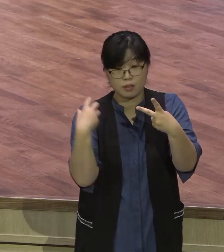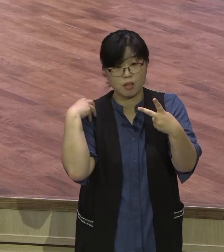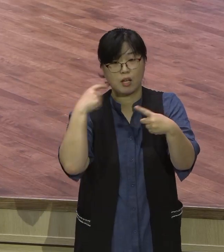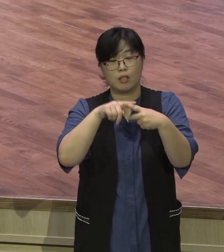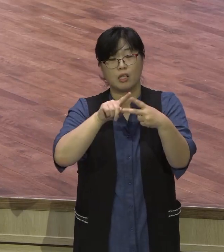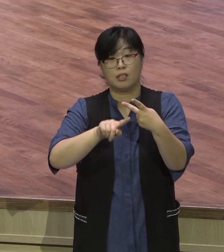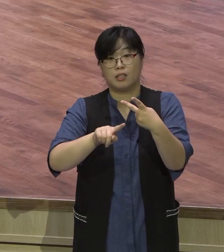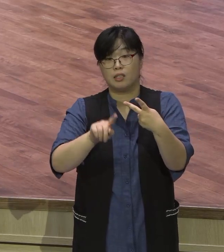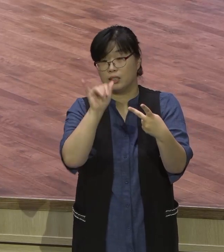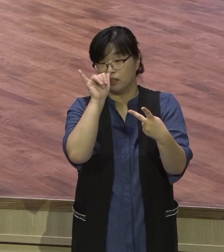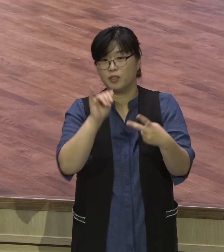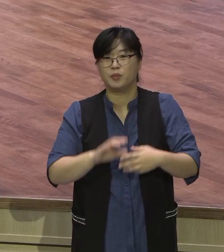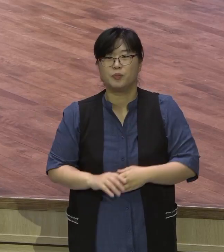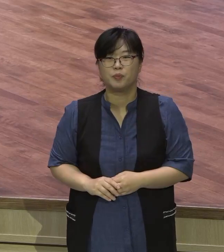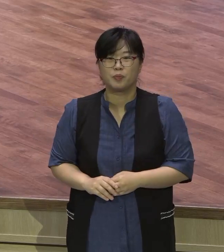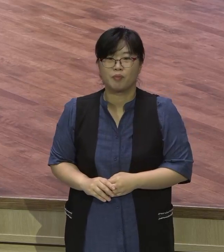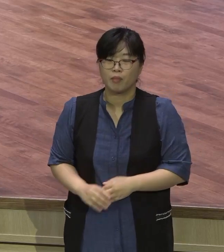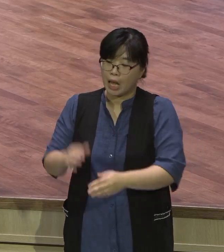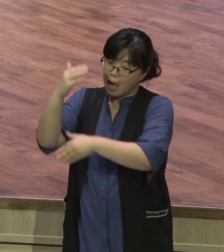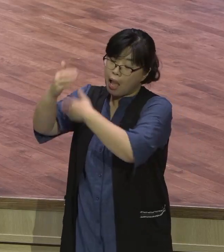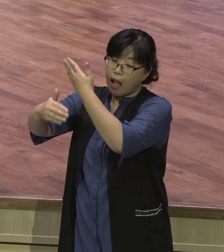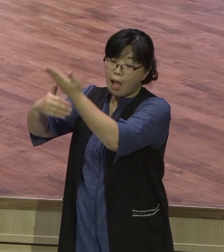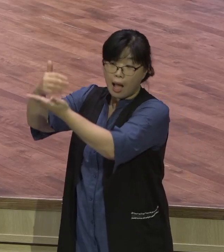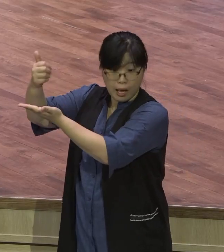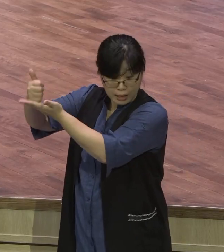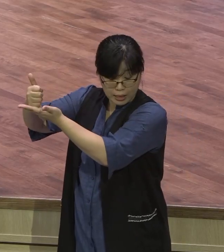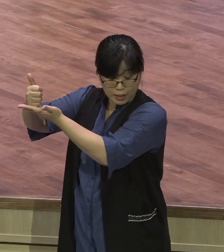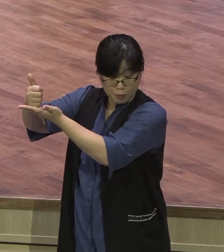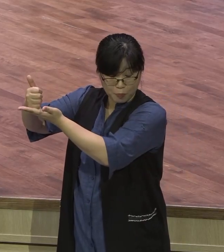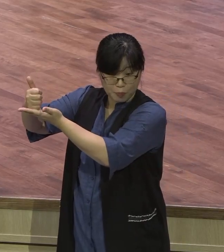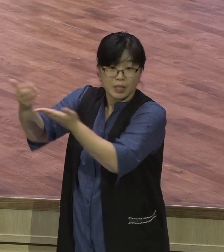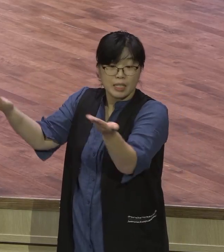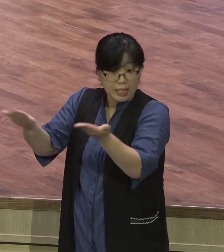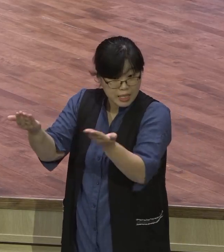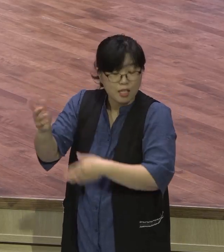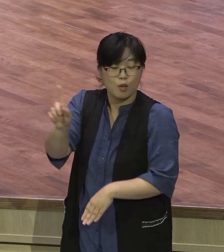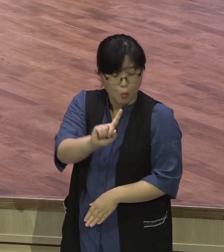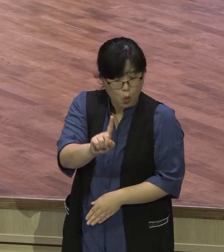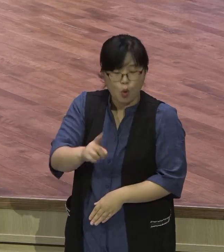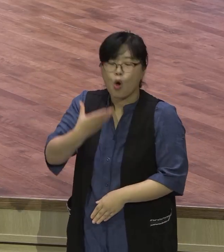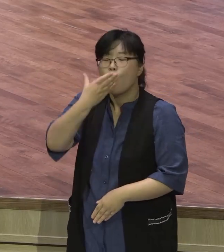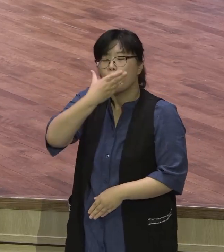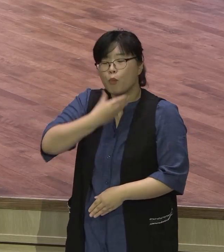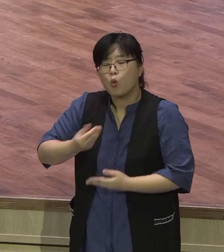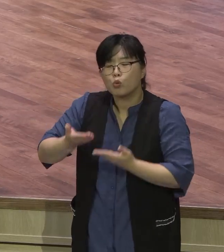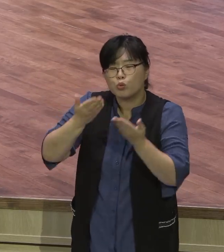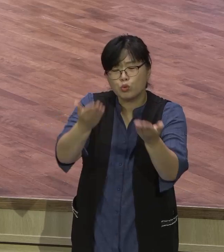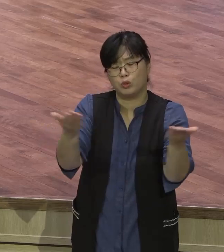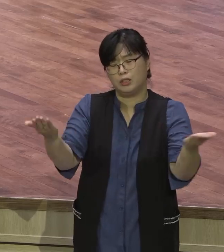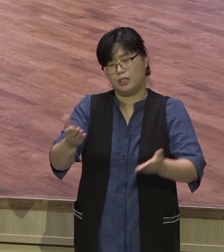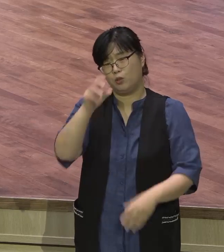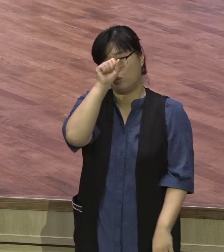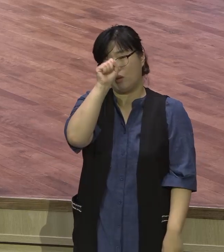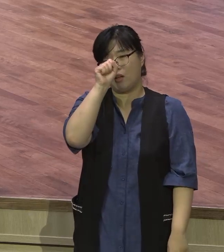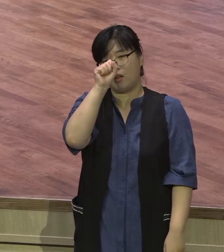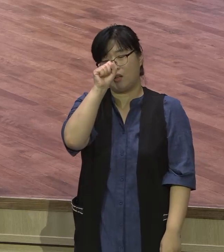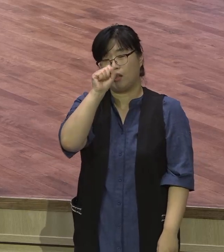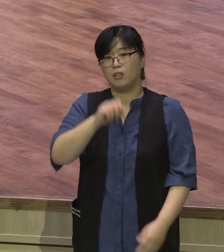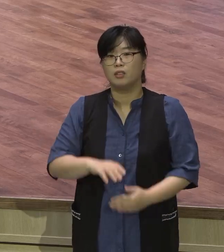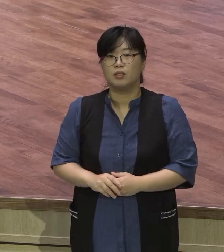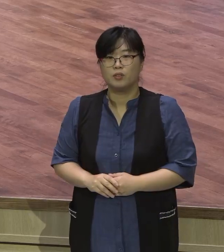벌주시는 분 아니에요. 복주시기 원하시는 하나님이시다. 24절로 26재를 보면 매 구절마다